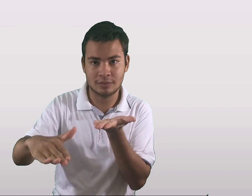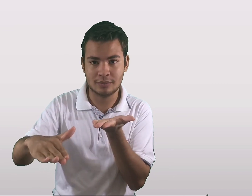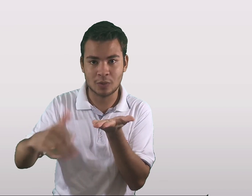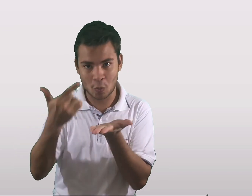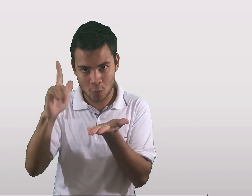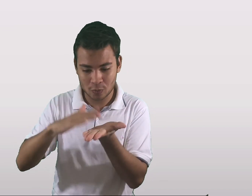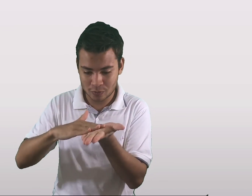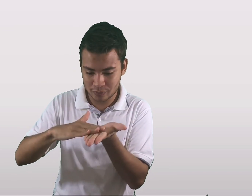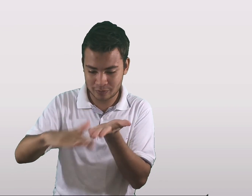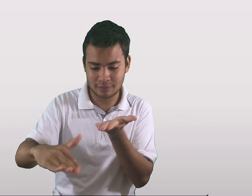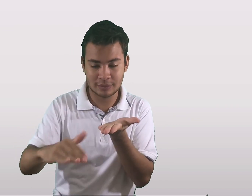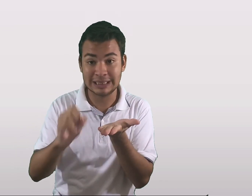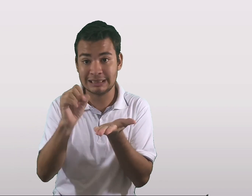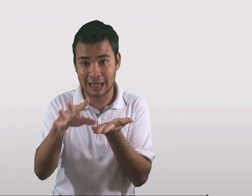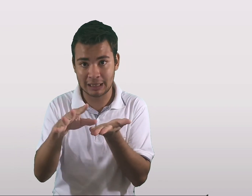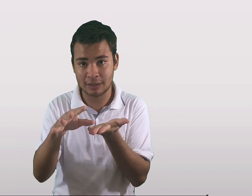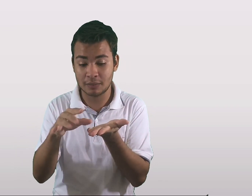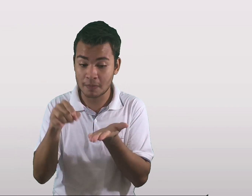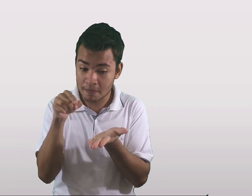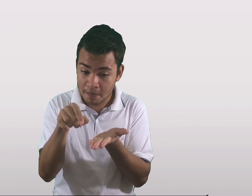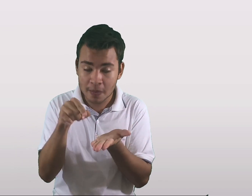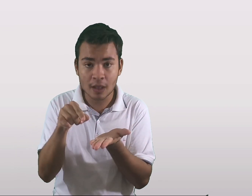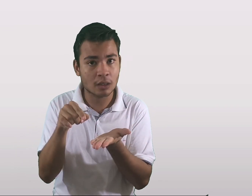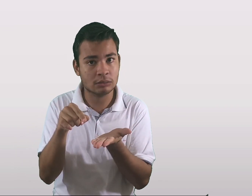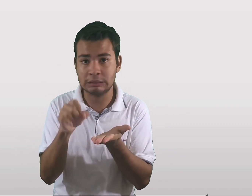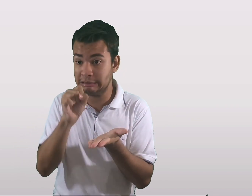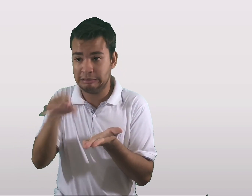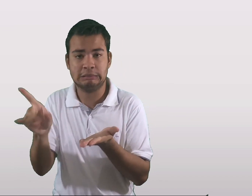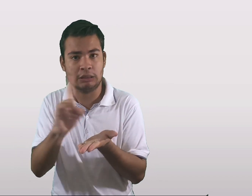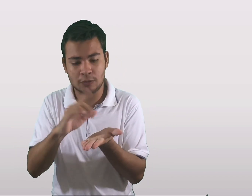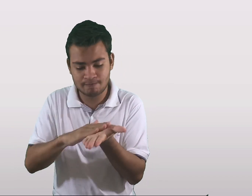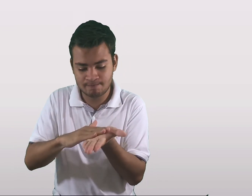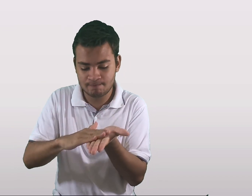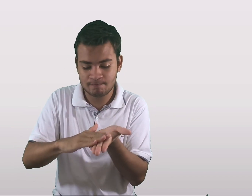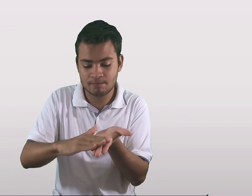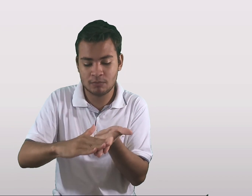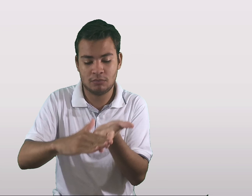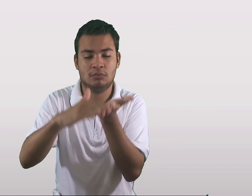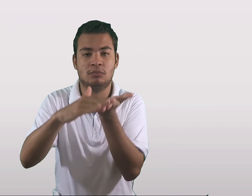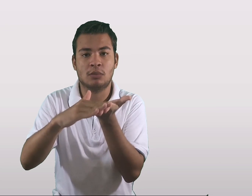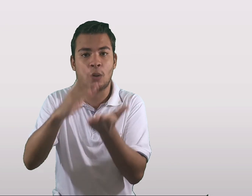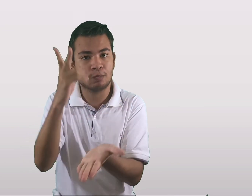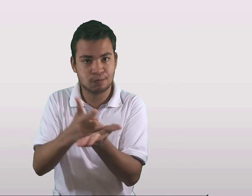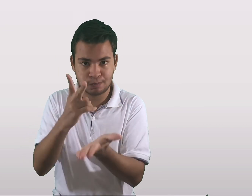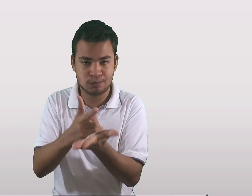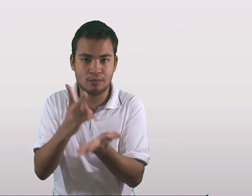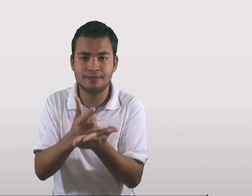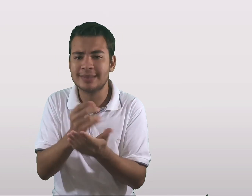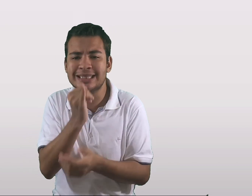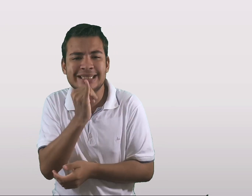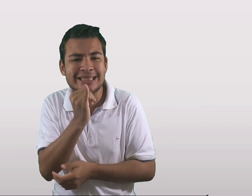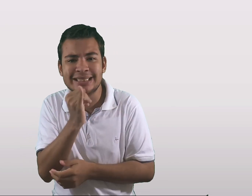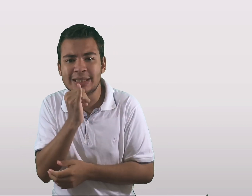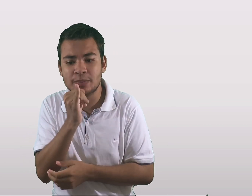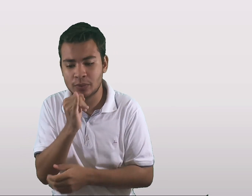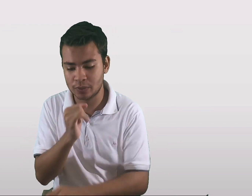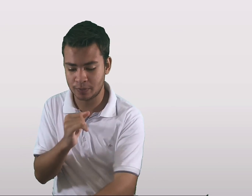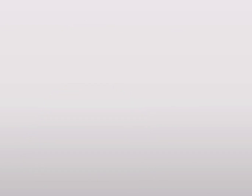Então, lembra do outro, que era o escovar? Ele saía da superfície. Esse ele não sai da superfície, ele continua